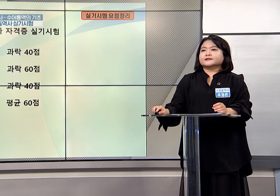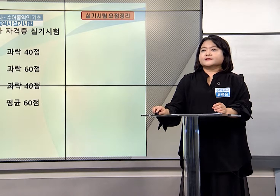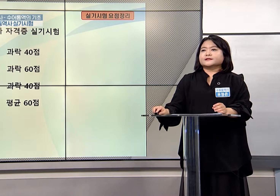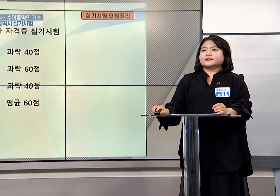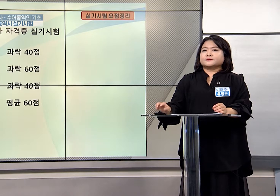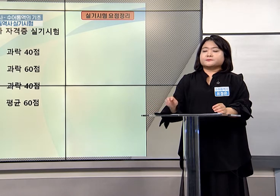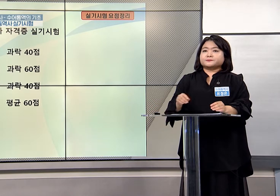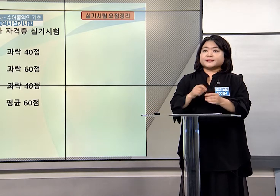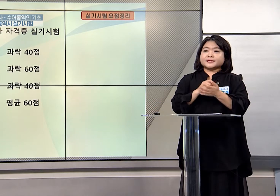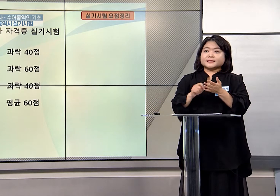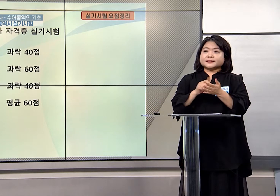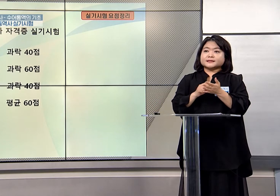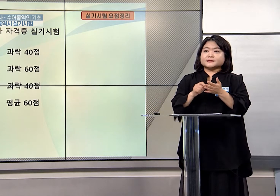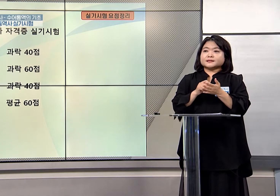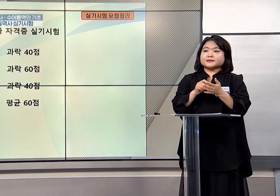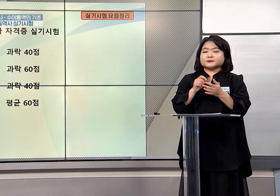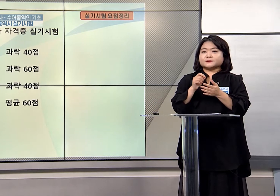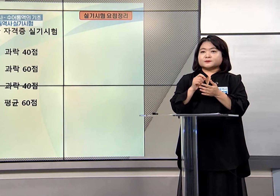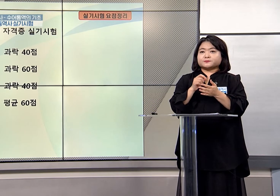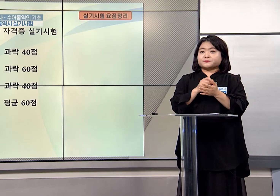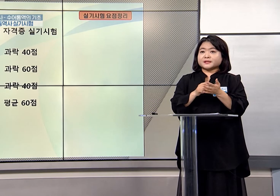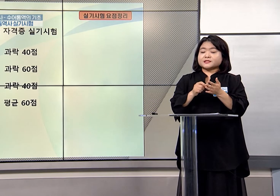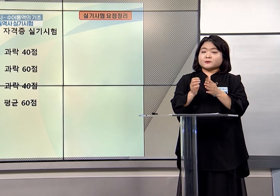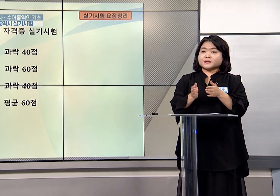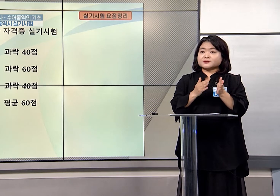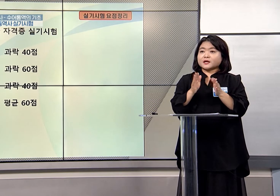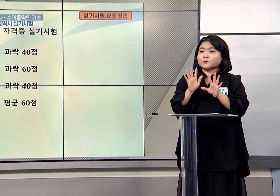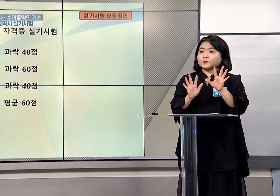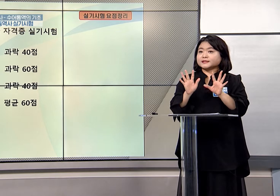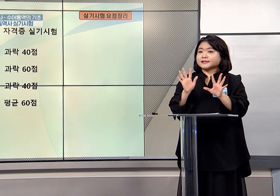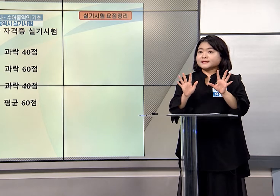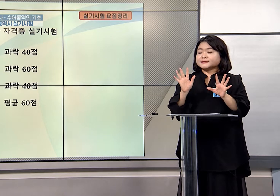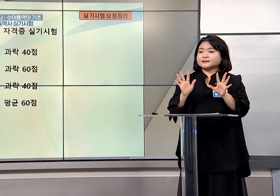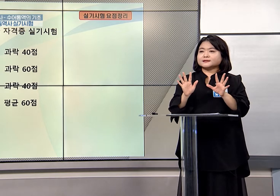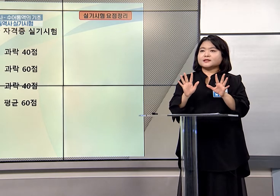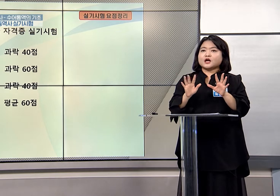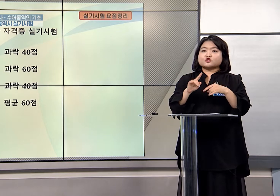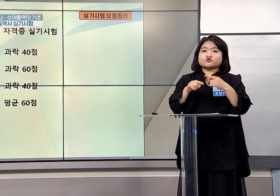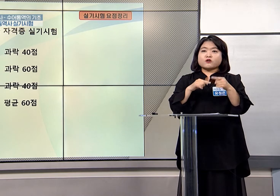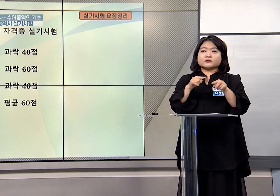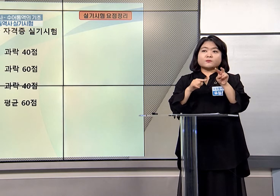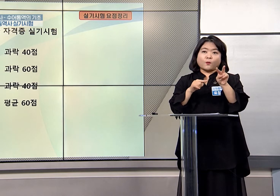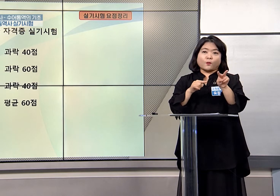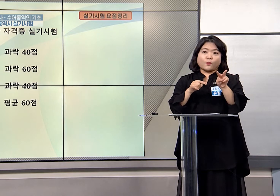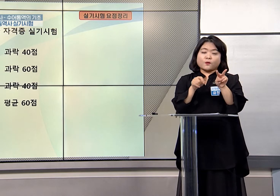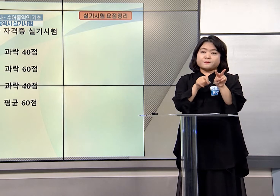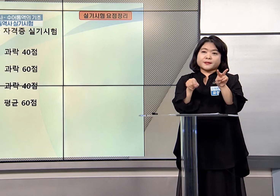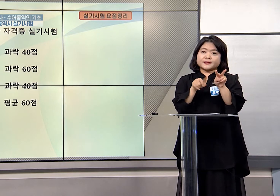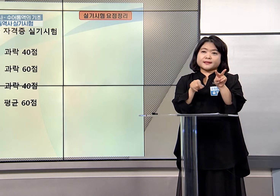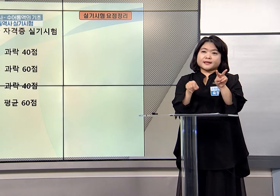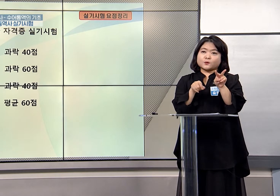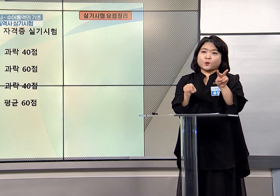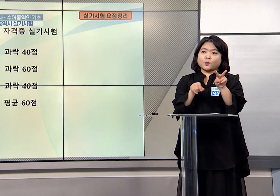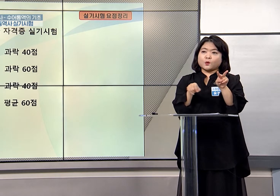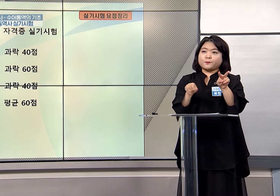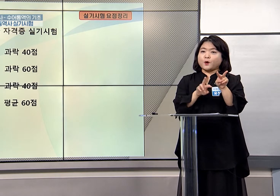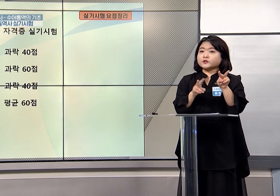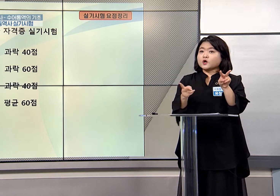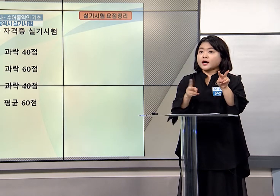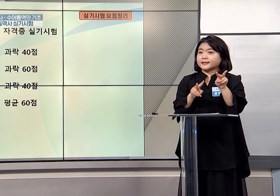필기시험이 끝내고 실기는 수어를 보고 필기로